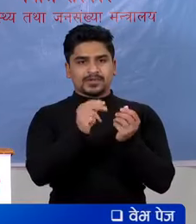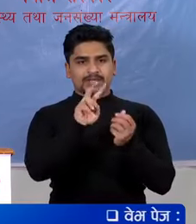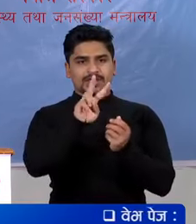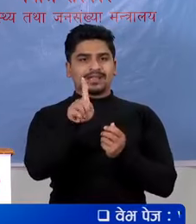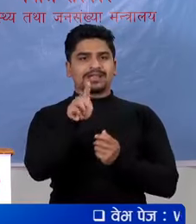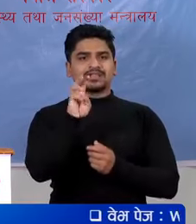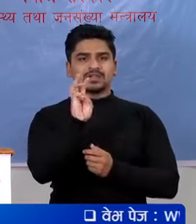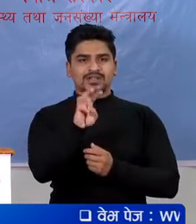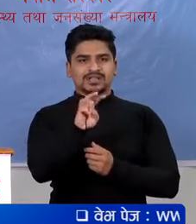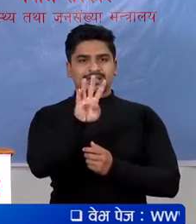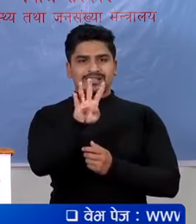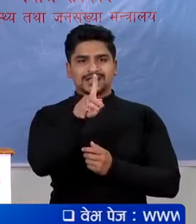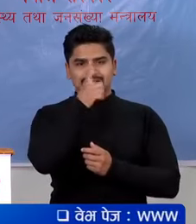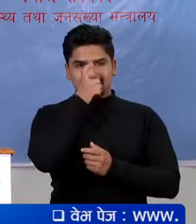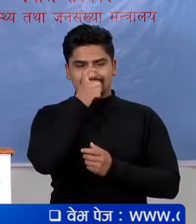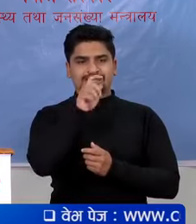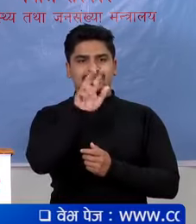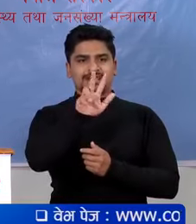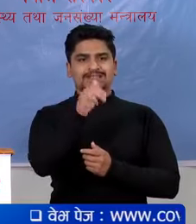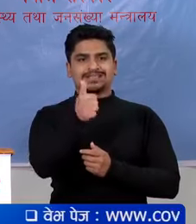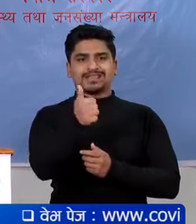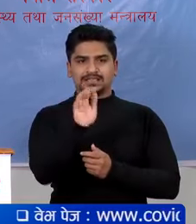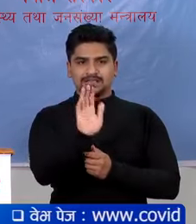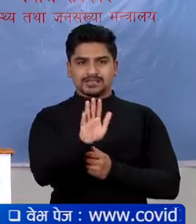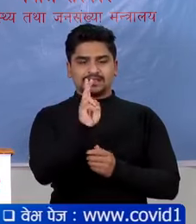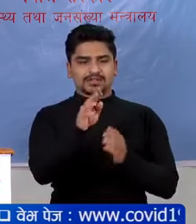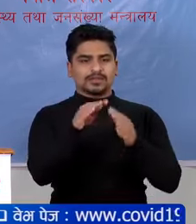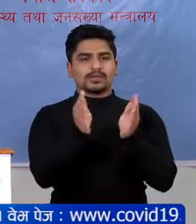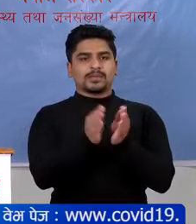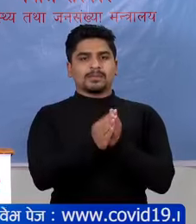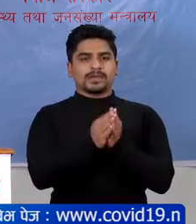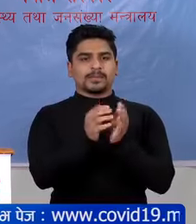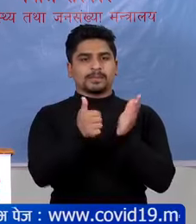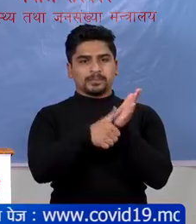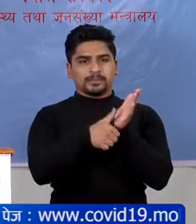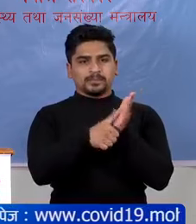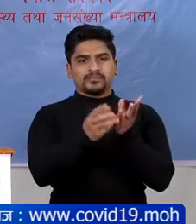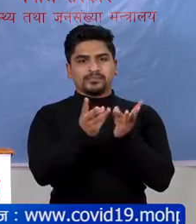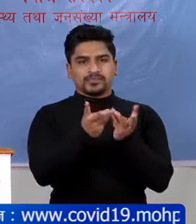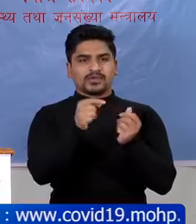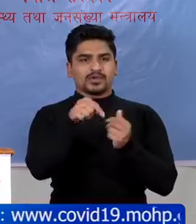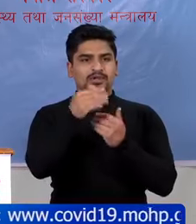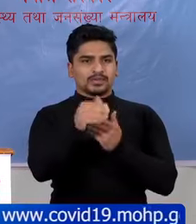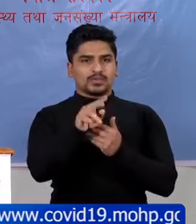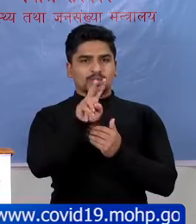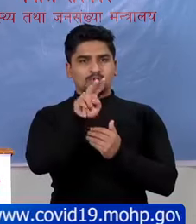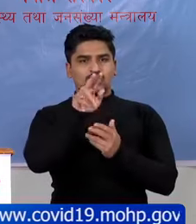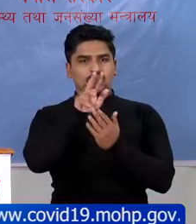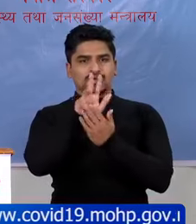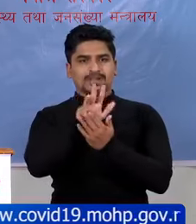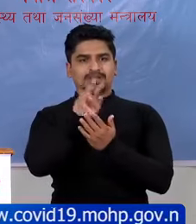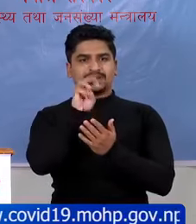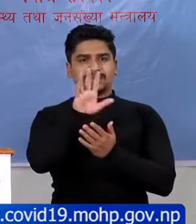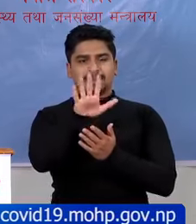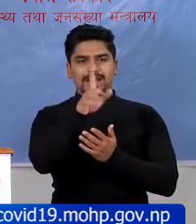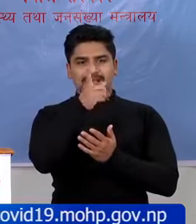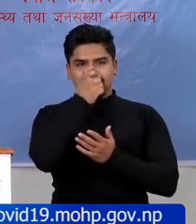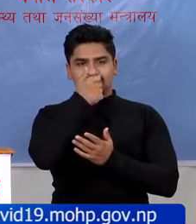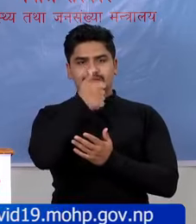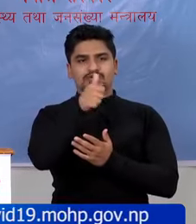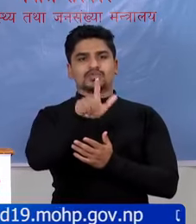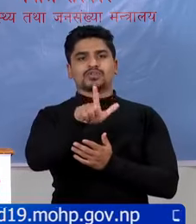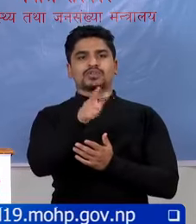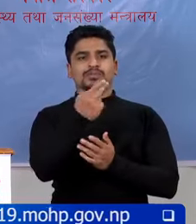1100468 छो ये सरी कूल परिक्षेन को संख्या हाल सम्मा 2900560